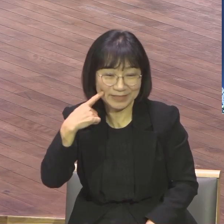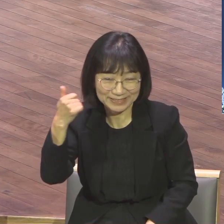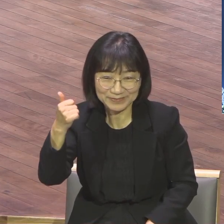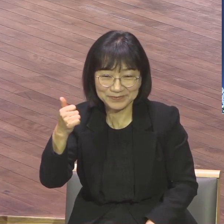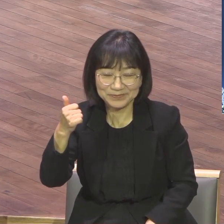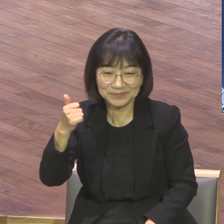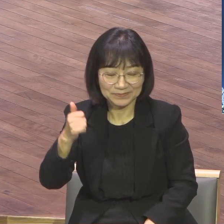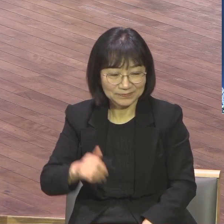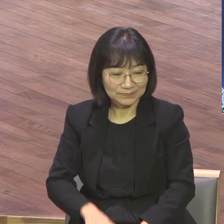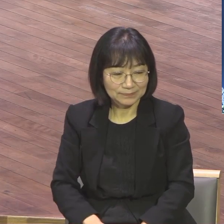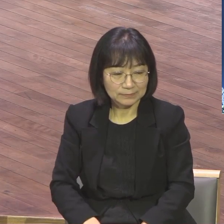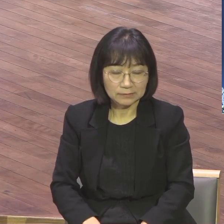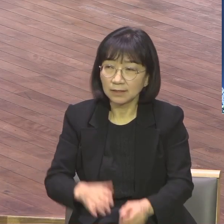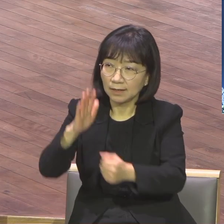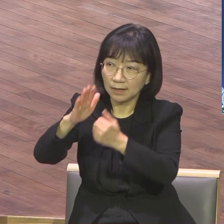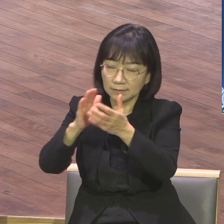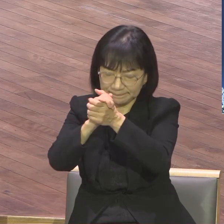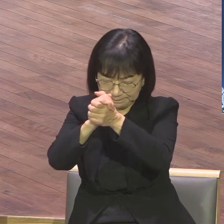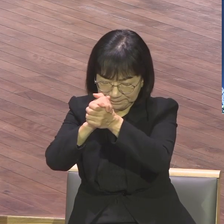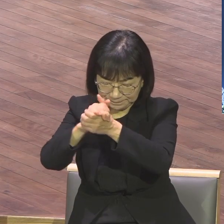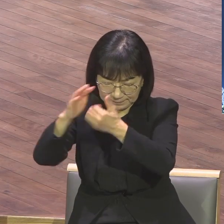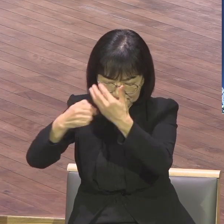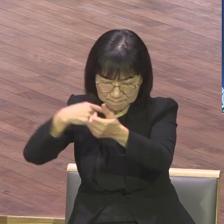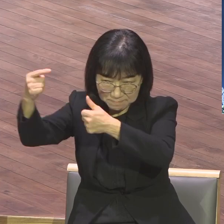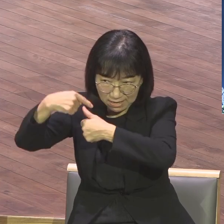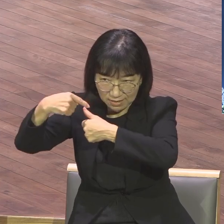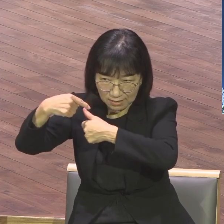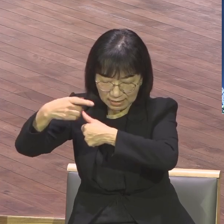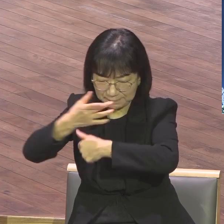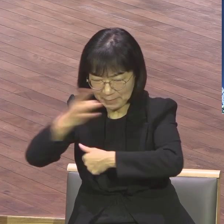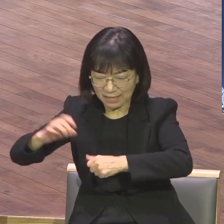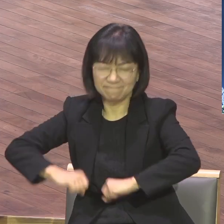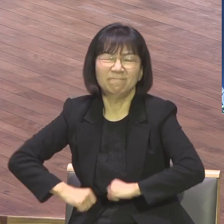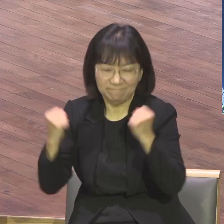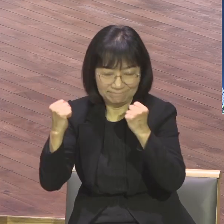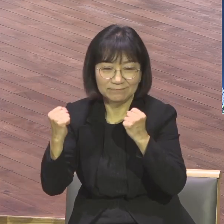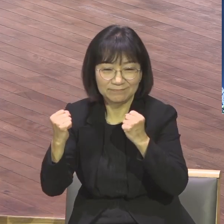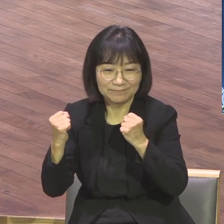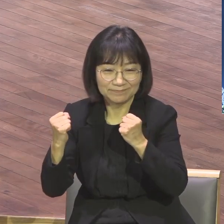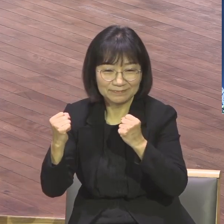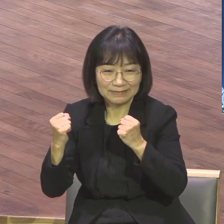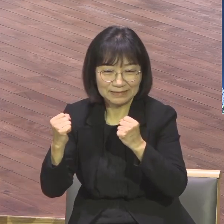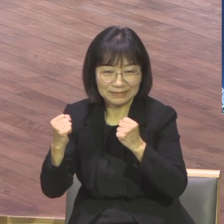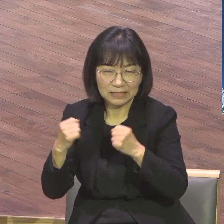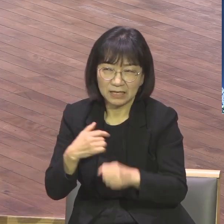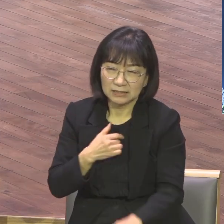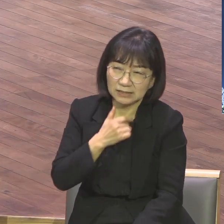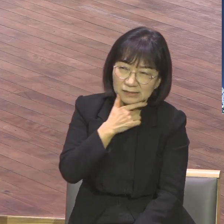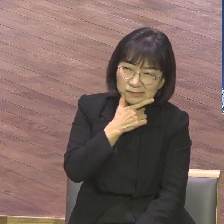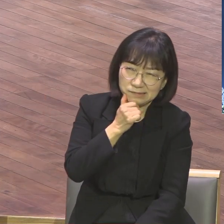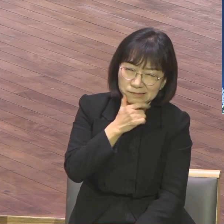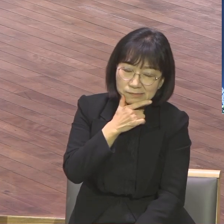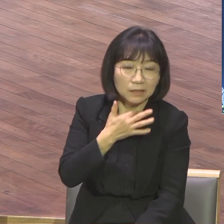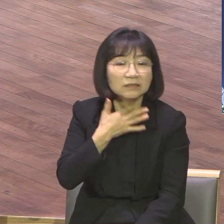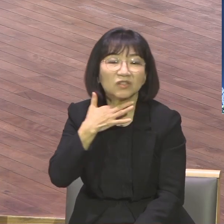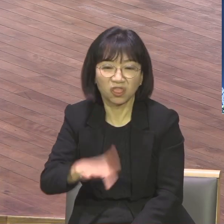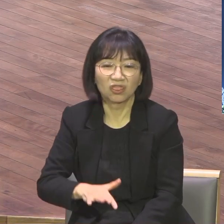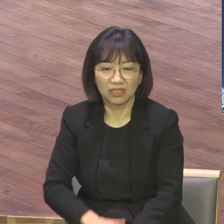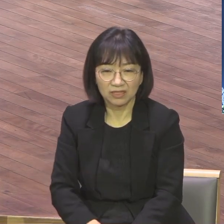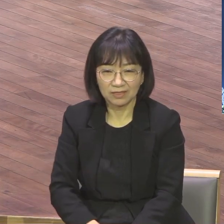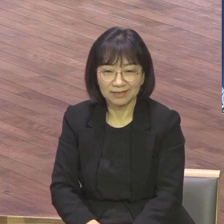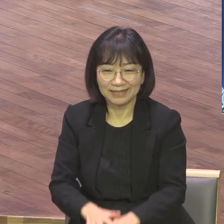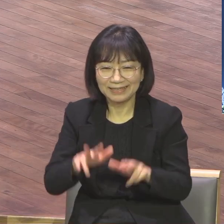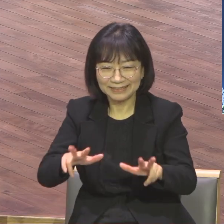알지 못하고 명령 떨어지면 무조건 결단을 하고 성부수 던지니까 여러분 지금